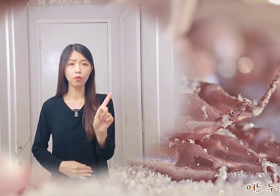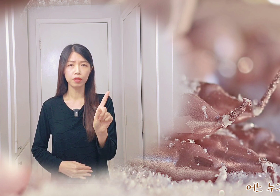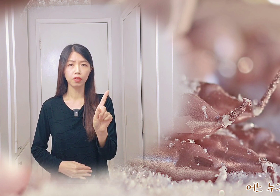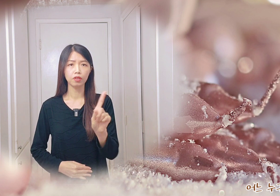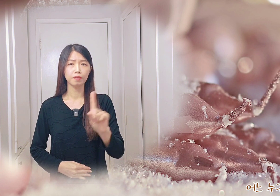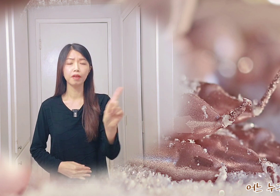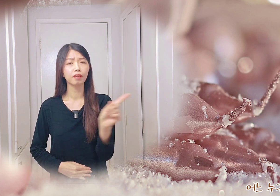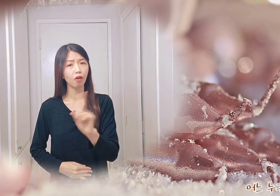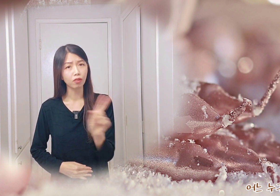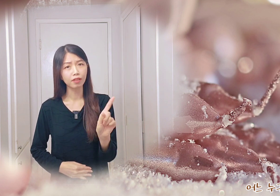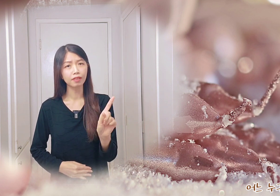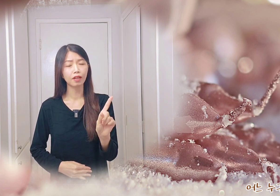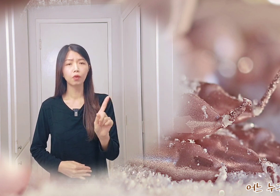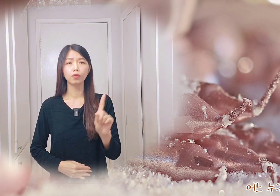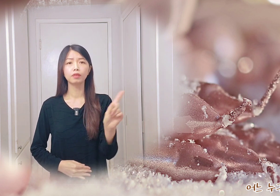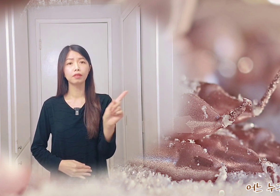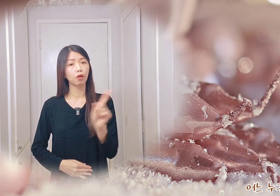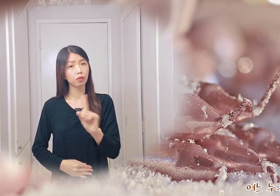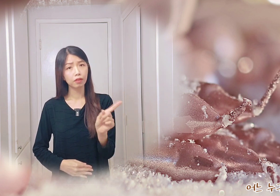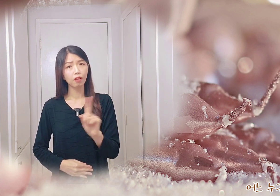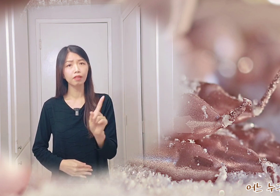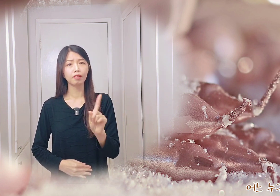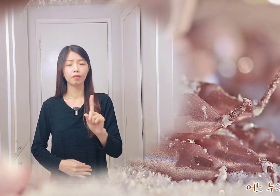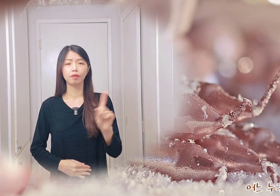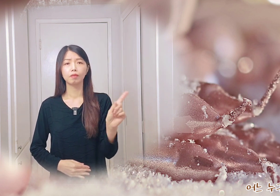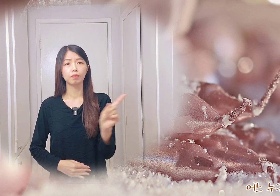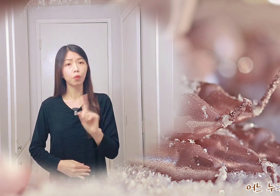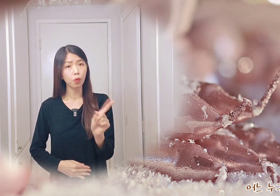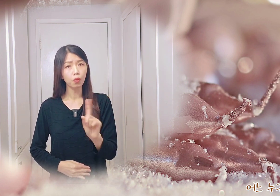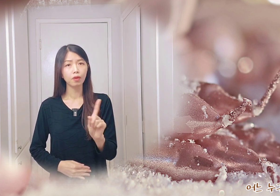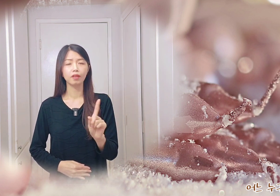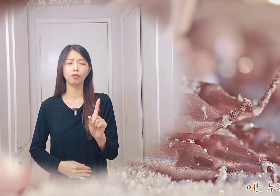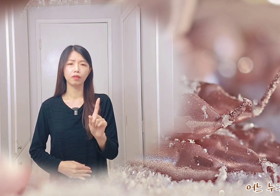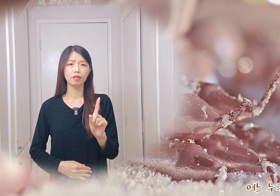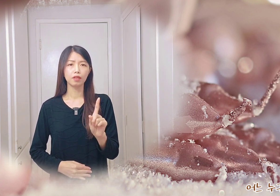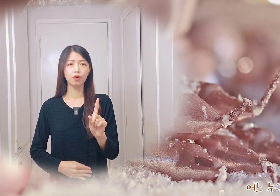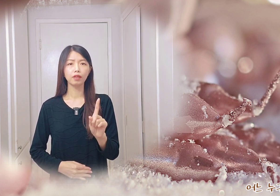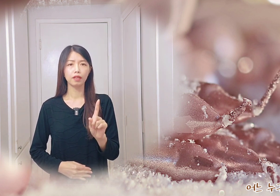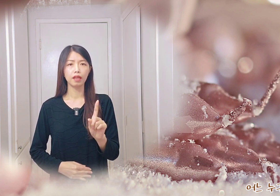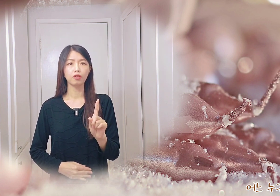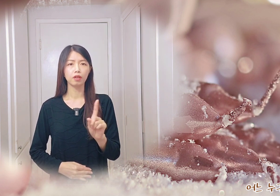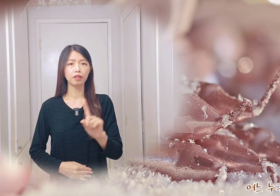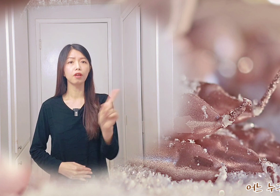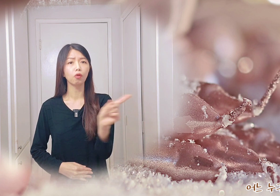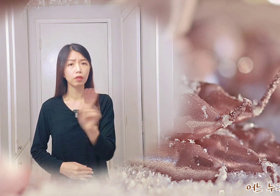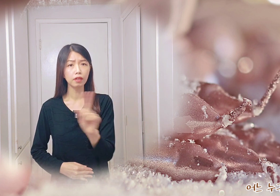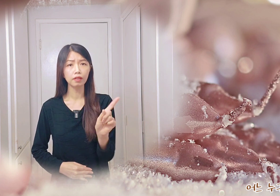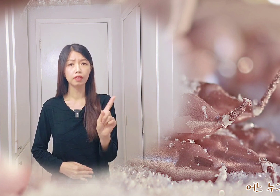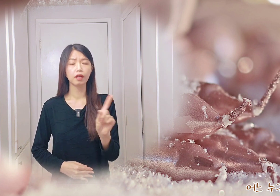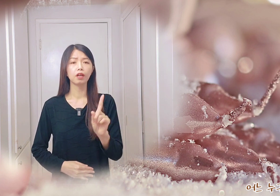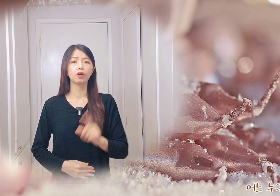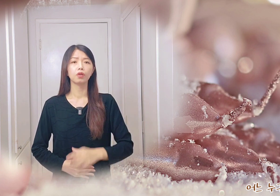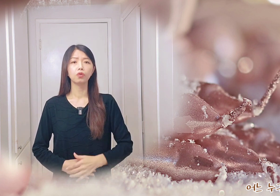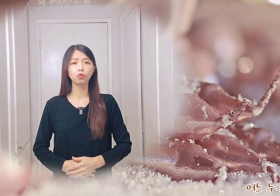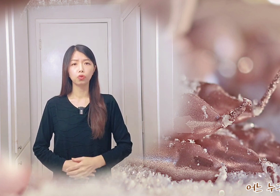오른쪽 빨리 움직여 주시면 어느 혹은 어떤 뭐 이런 뜻의 수어가 되는데, 여기서는